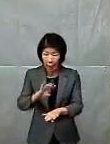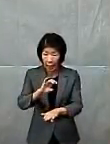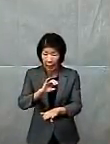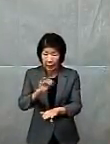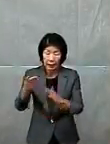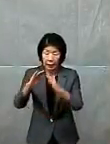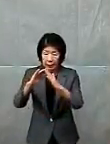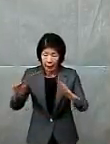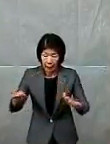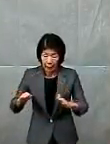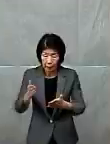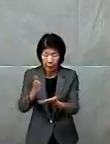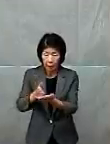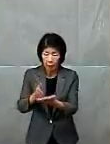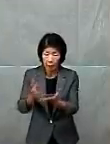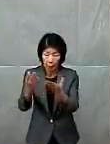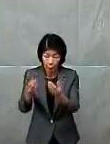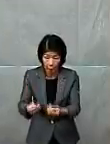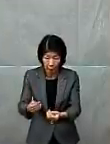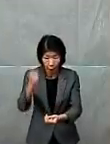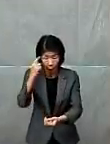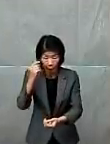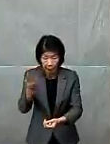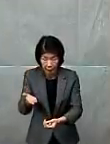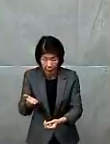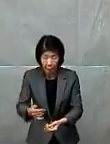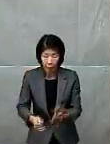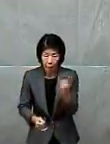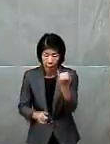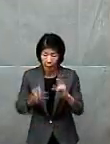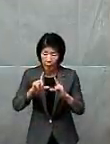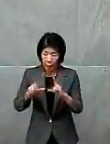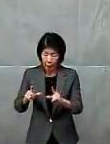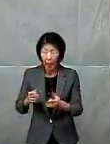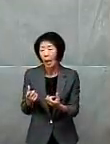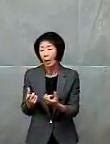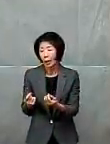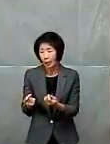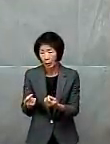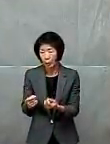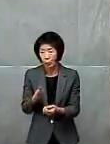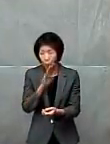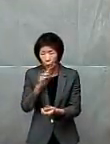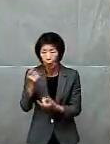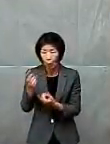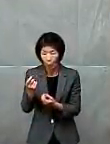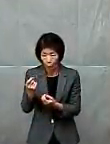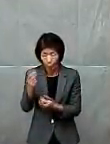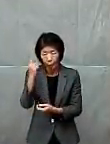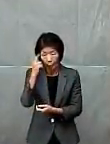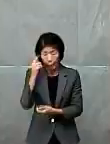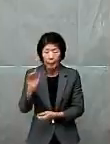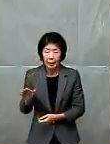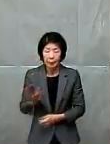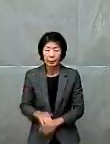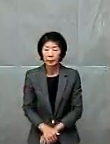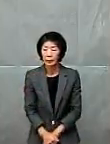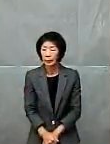明責任は果たされたとお考えですか？ はい、そのように思っております。